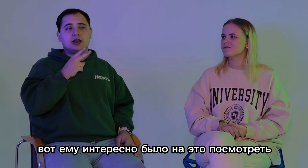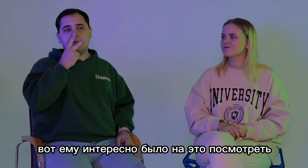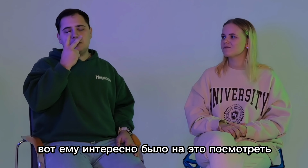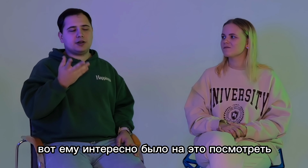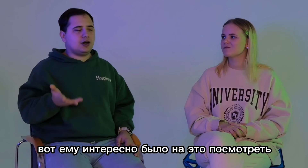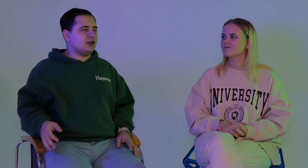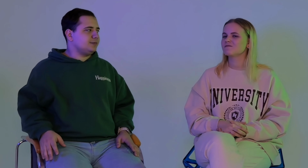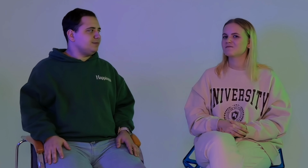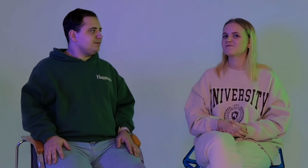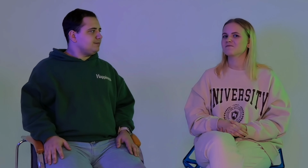это посмотреть.